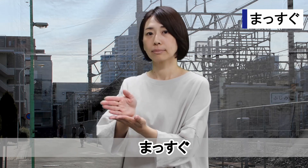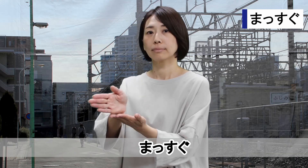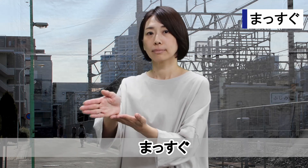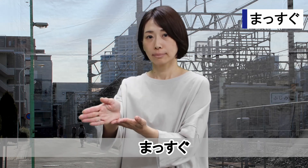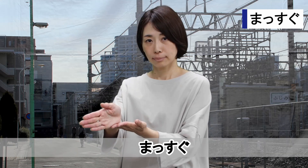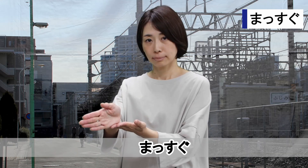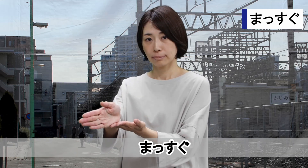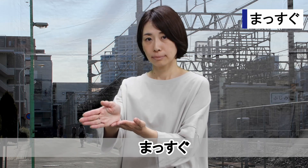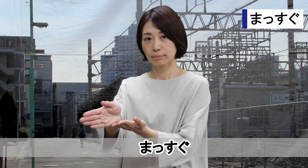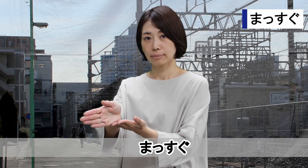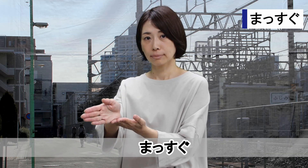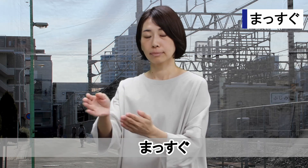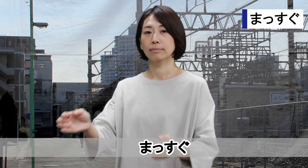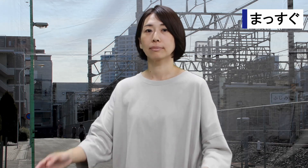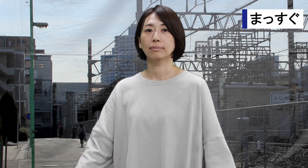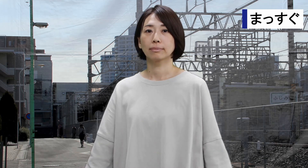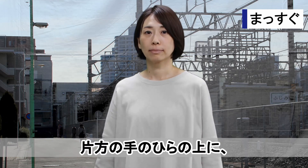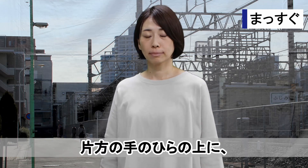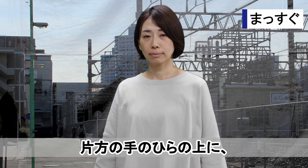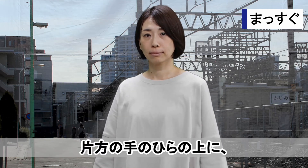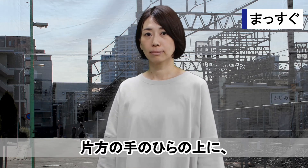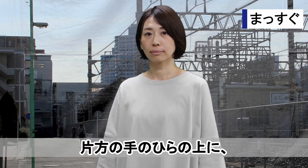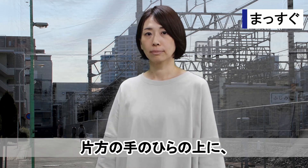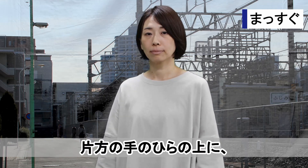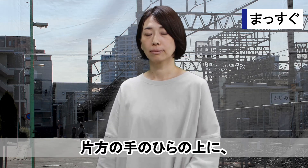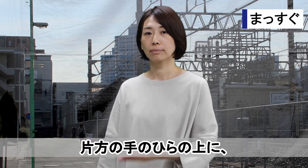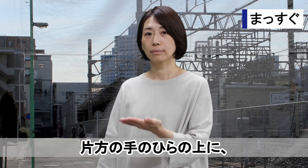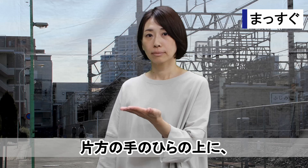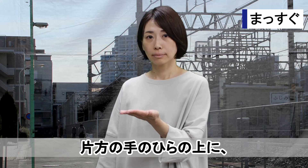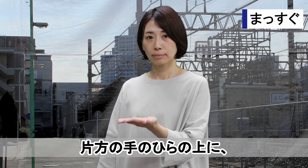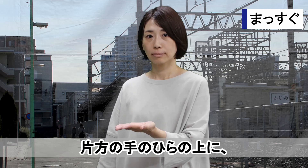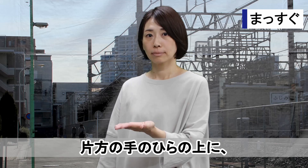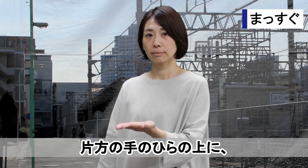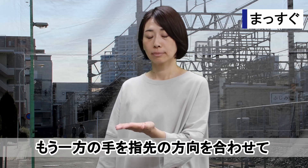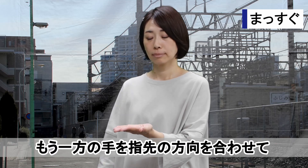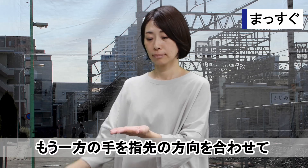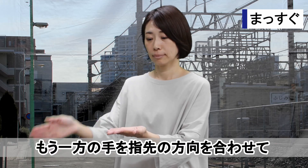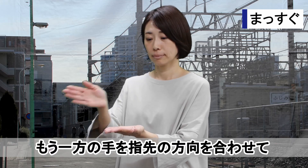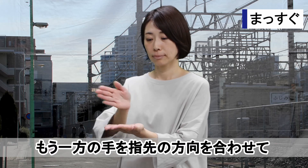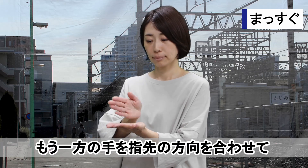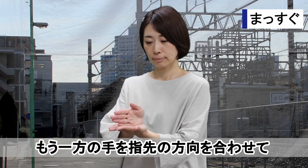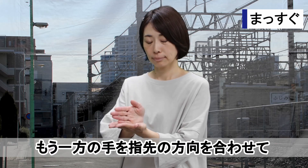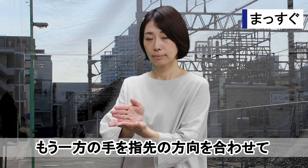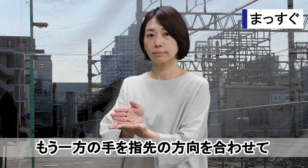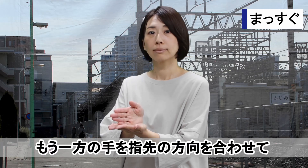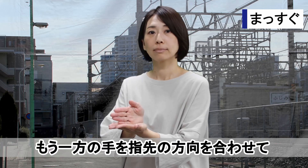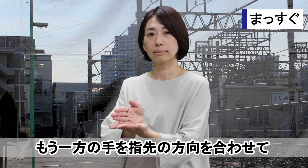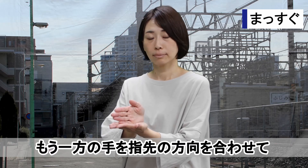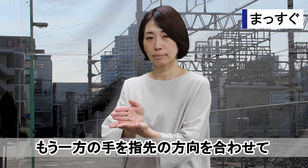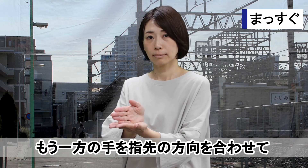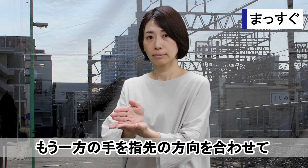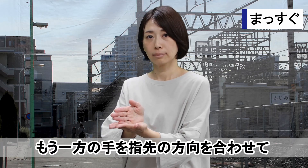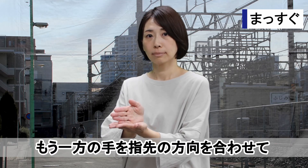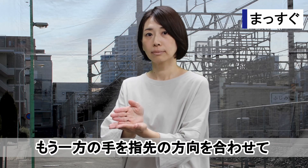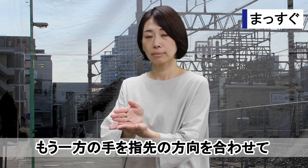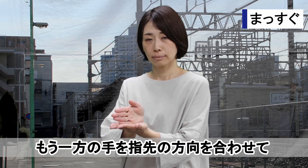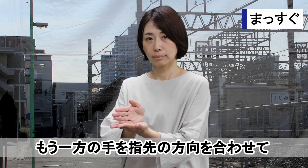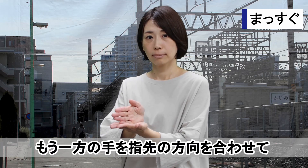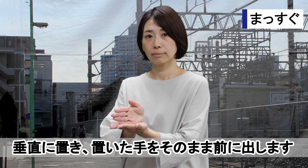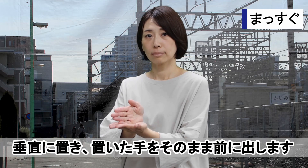まっすぐ、片方の手のひらの上にもう一方の手を指先の方向を合わせて垂直に置